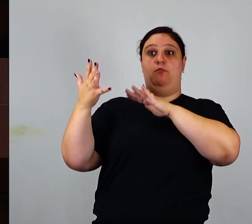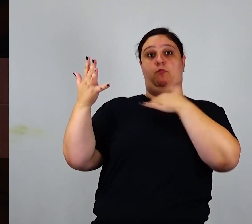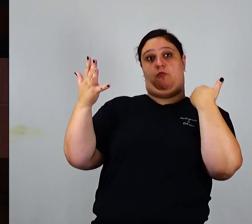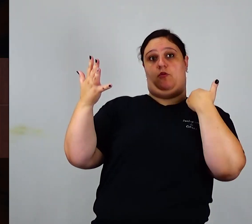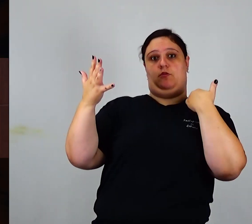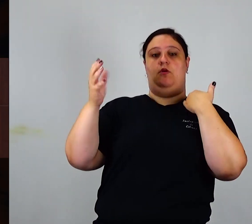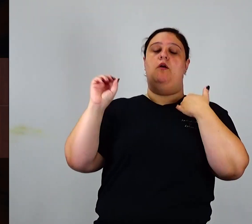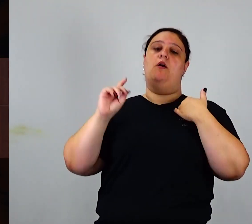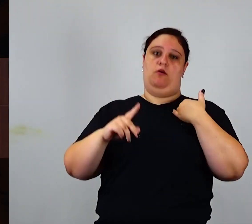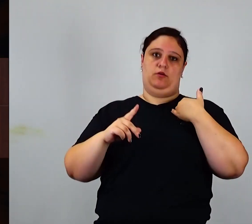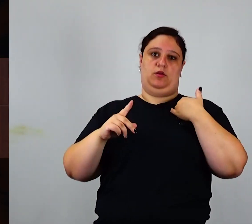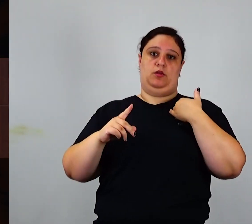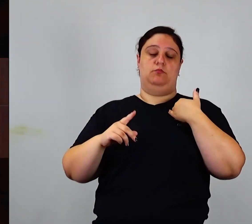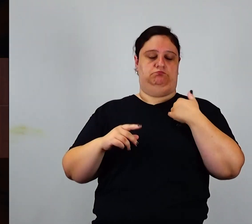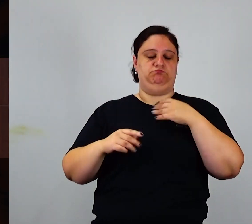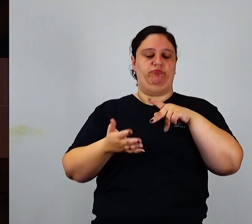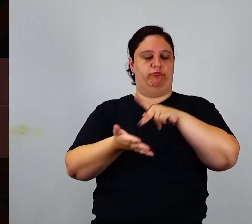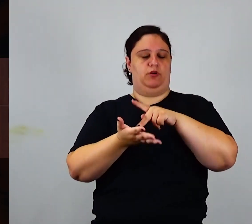Morreram.